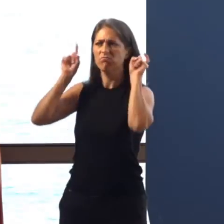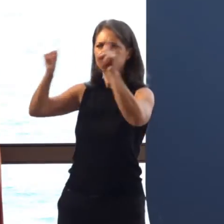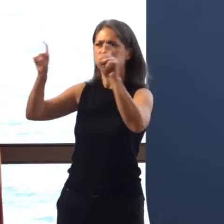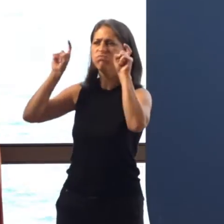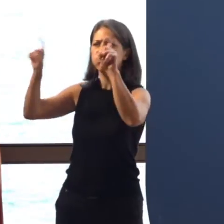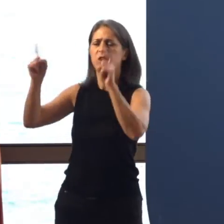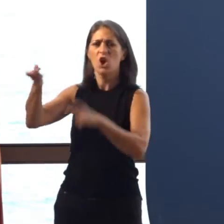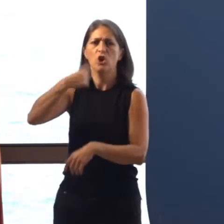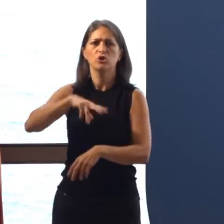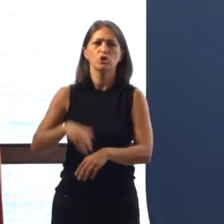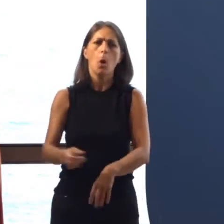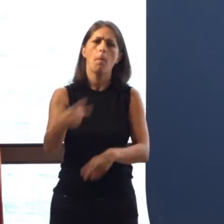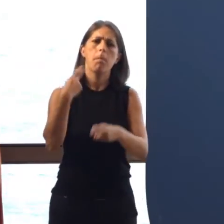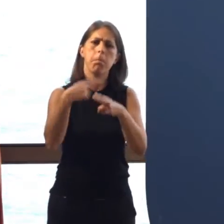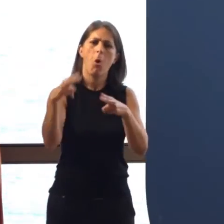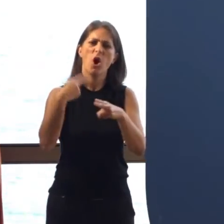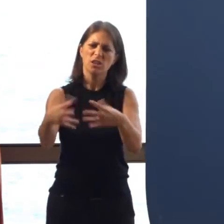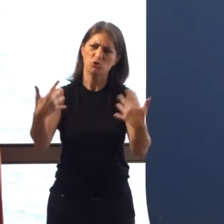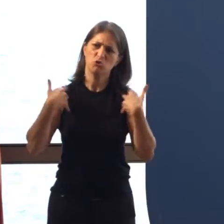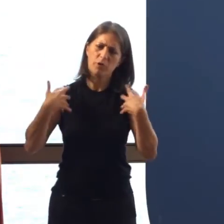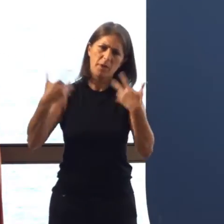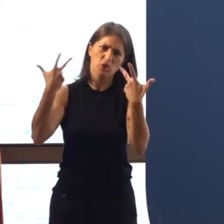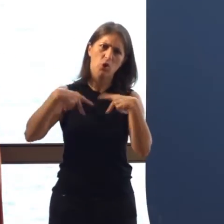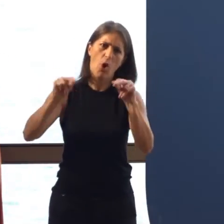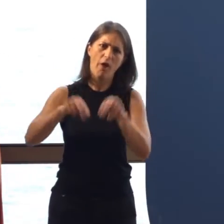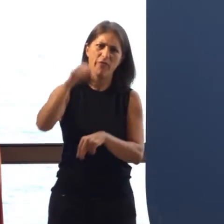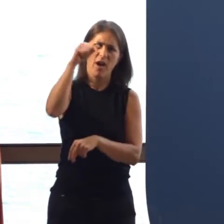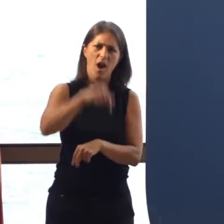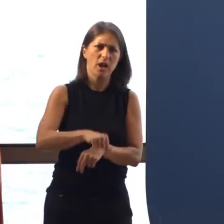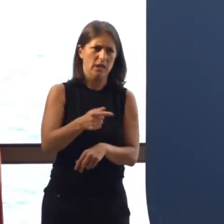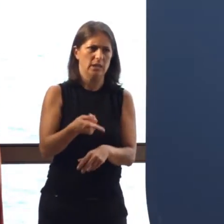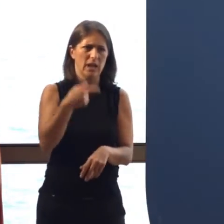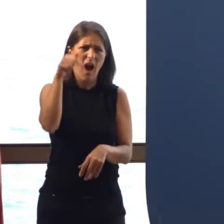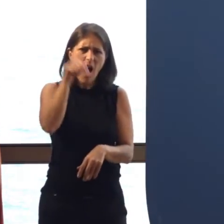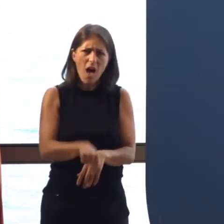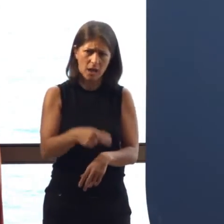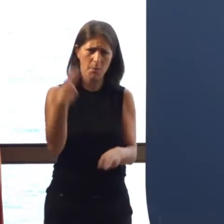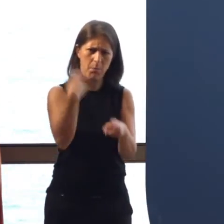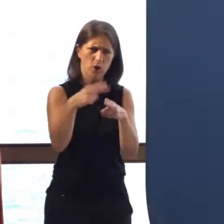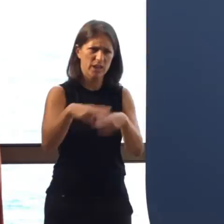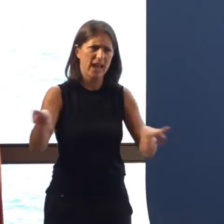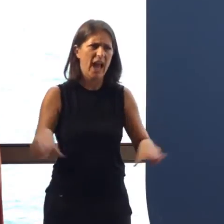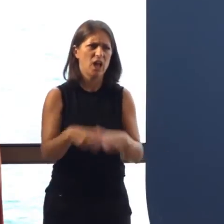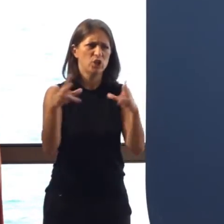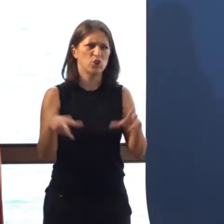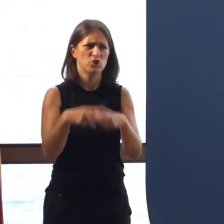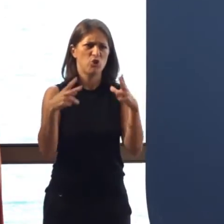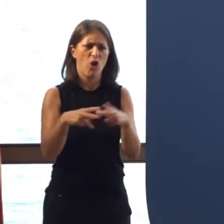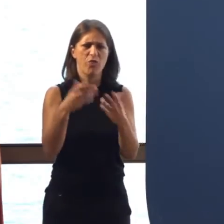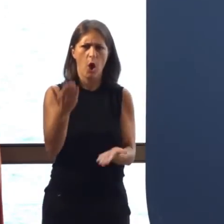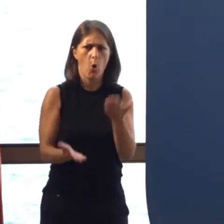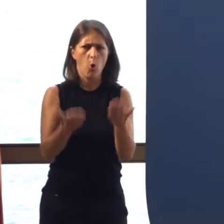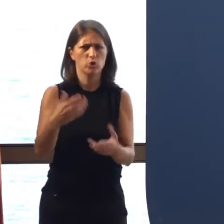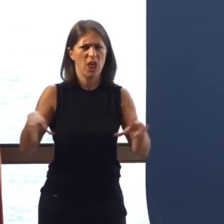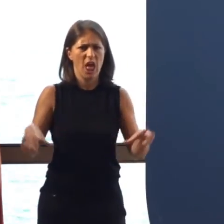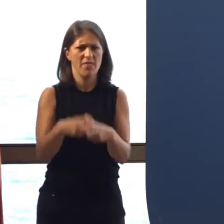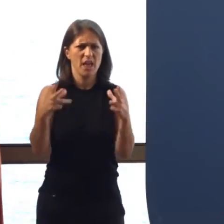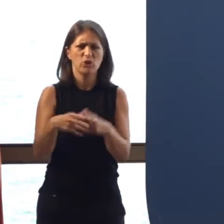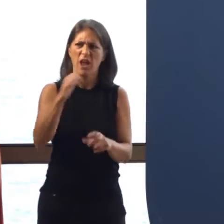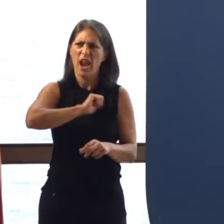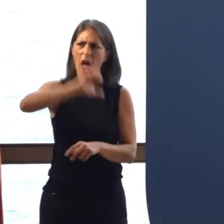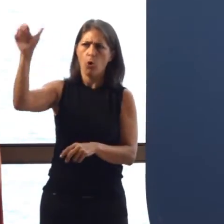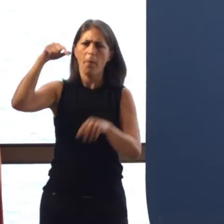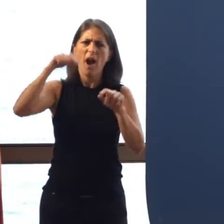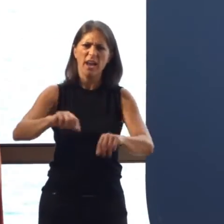Imos acabar cas políticas de sufrimento. Aquí empeza a política social e a xustiza social para toda Europa.